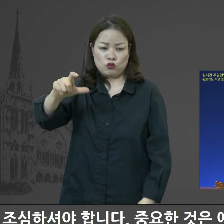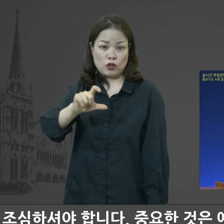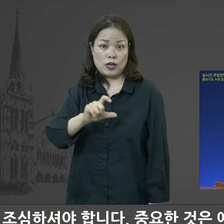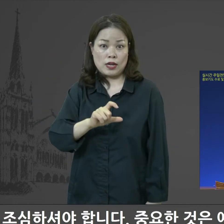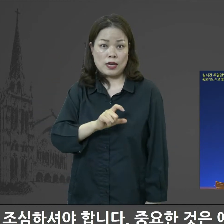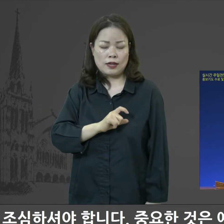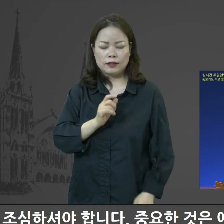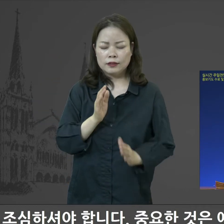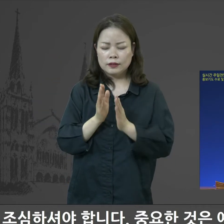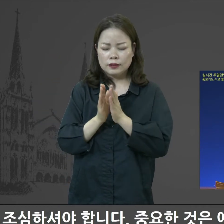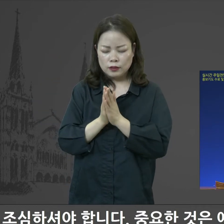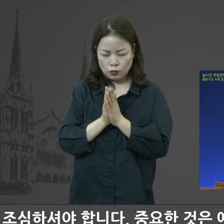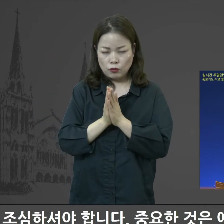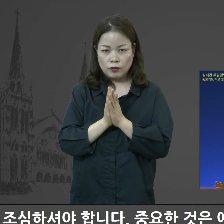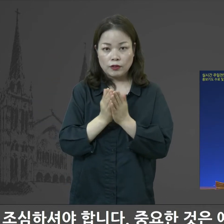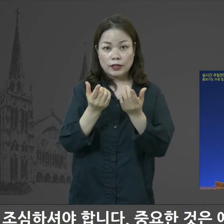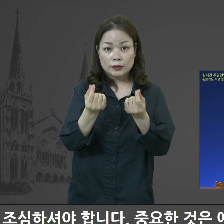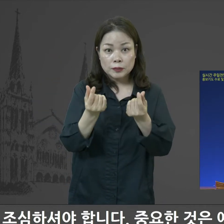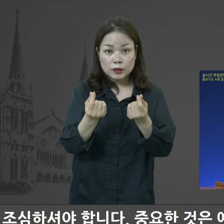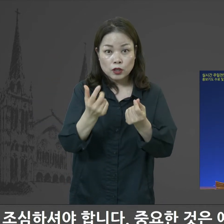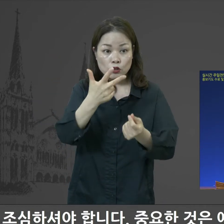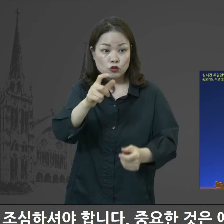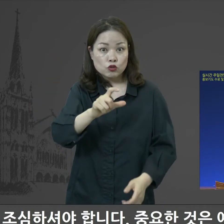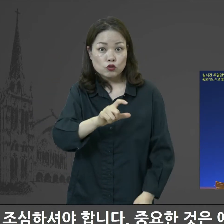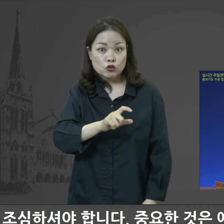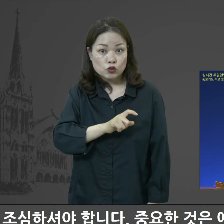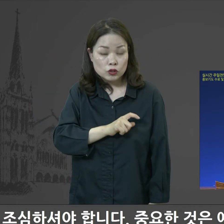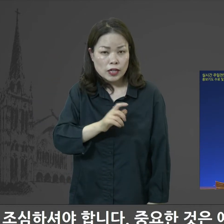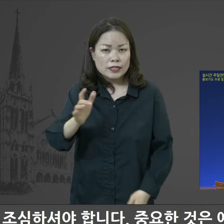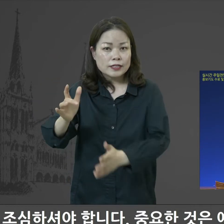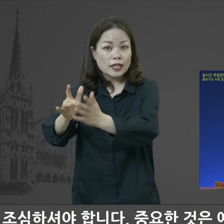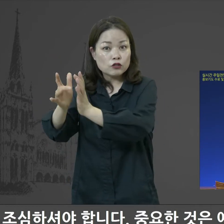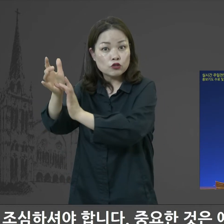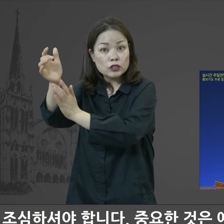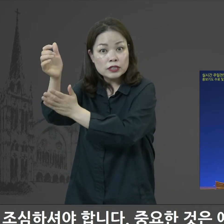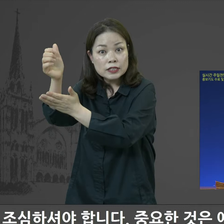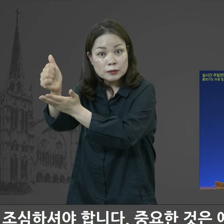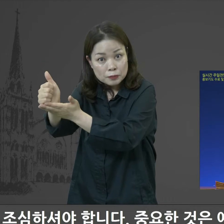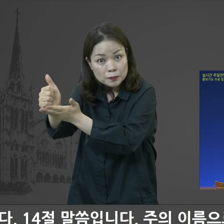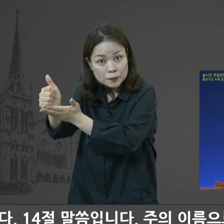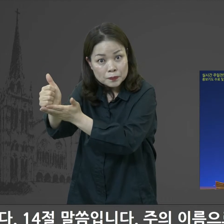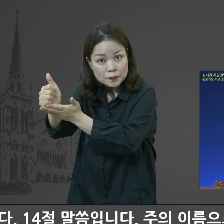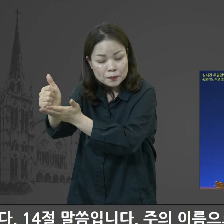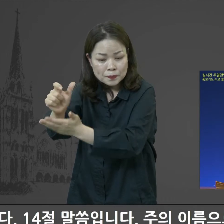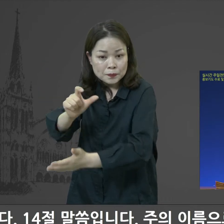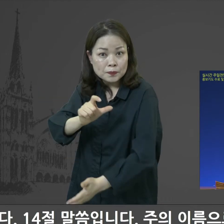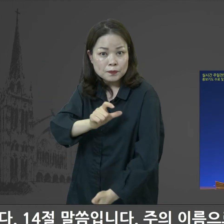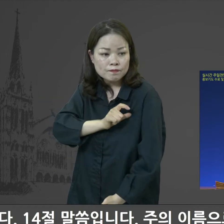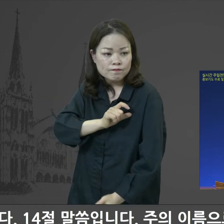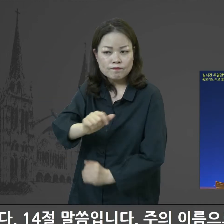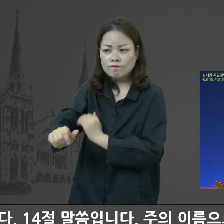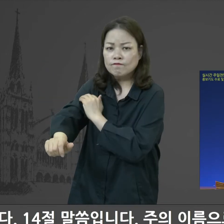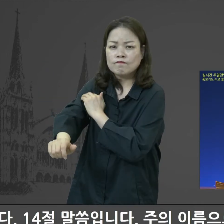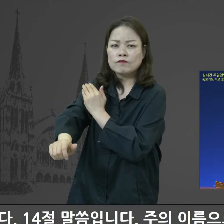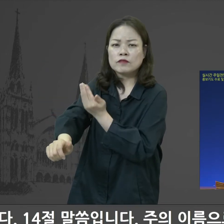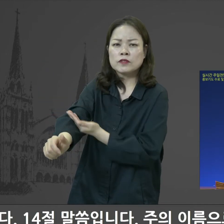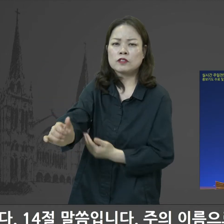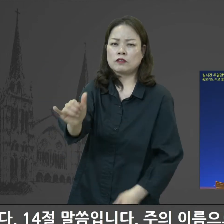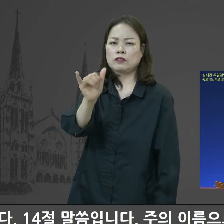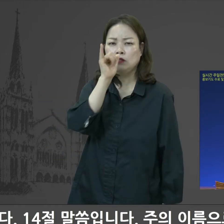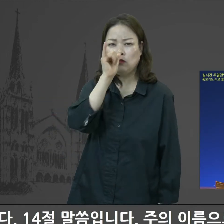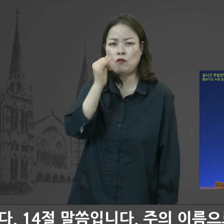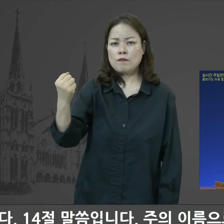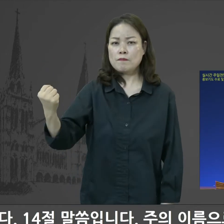이름으로 기도하라고 합니다. 여기서 주의 이름, 주는 예수님이죠. 그 예수님의 이름에 능력이 있다는